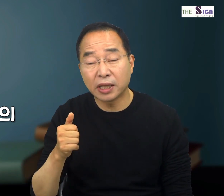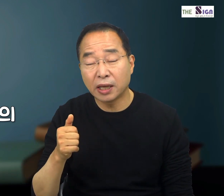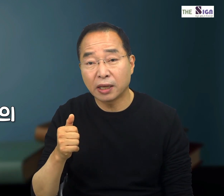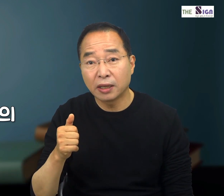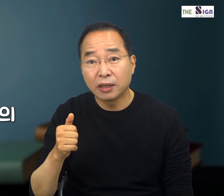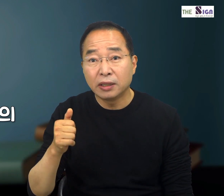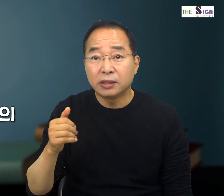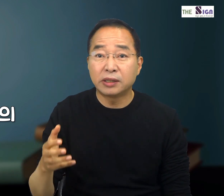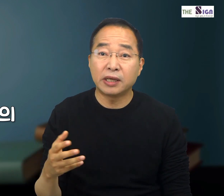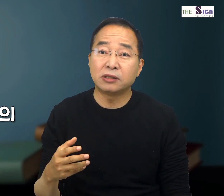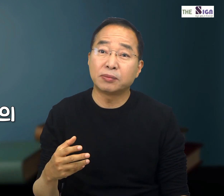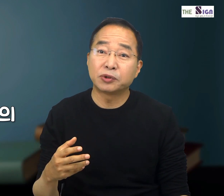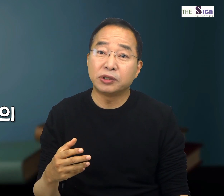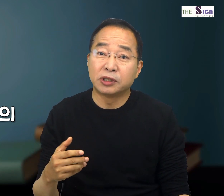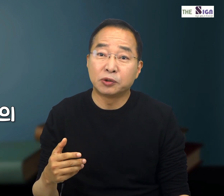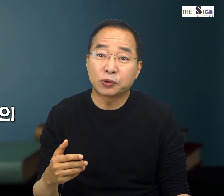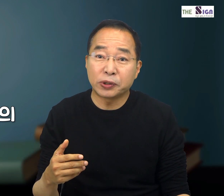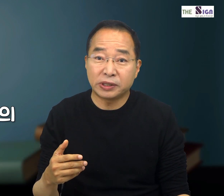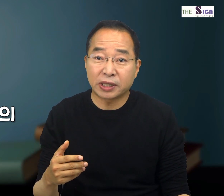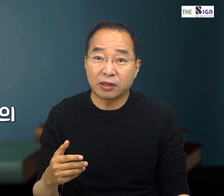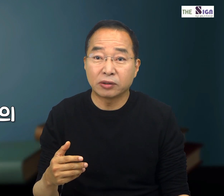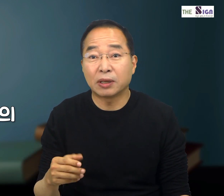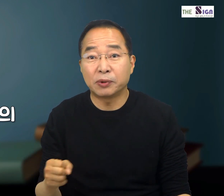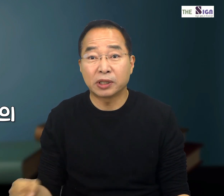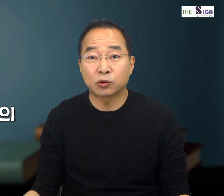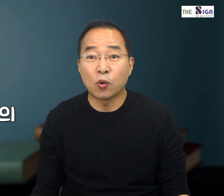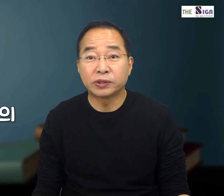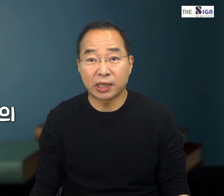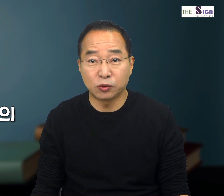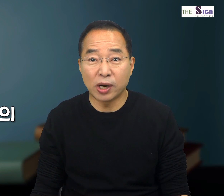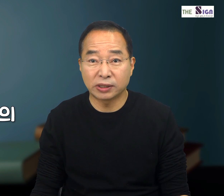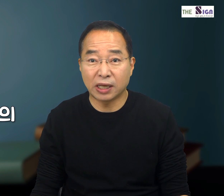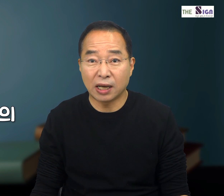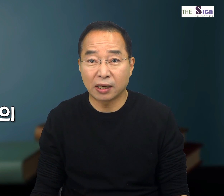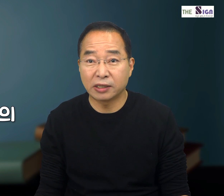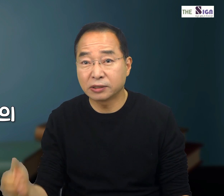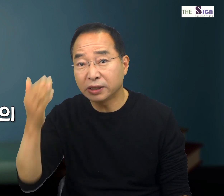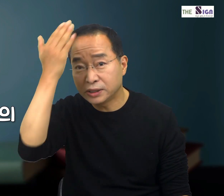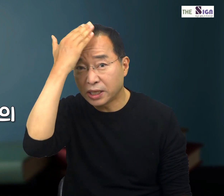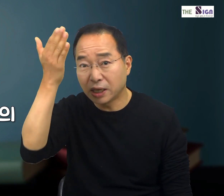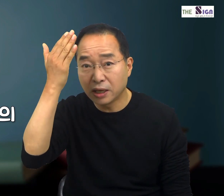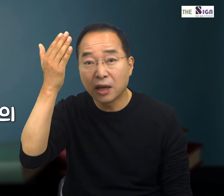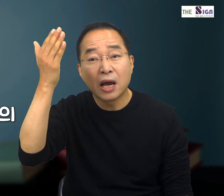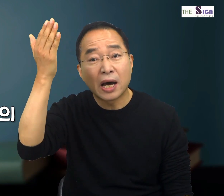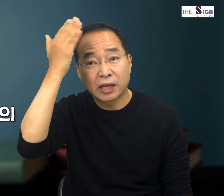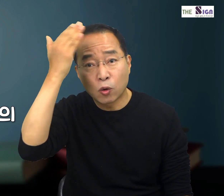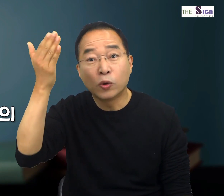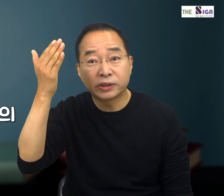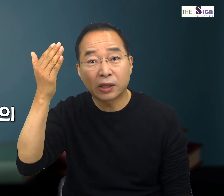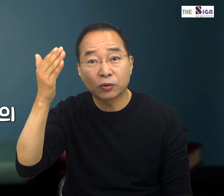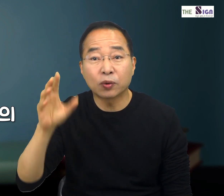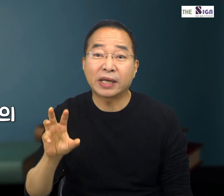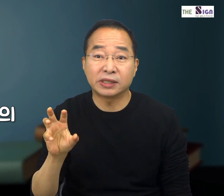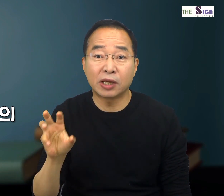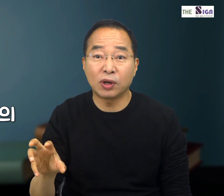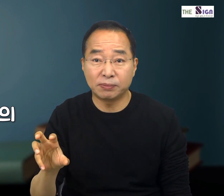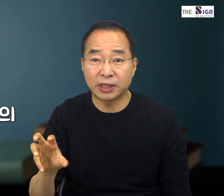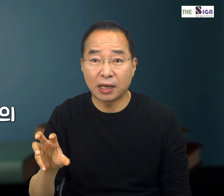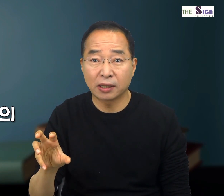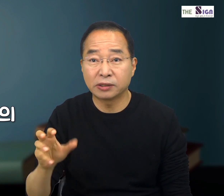쓰는데, 이게 예전부터 이제 그런 속성이 있잖아요. 대머리가 공짜를 좋아하더라. 그래서 이게 하나의 공짜로도 같이 사용합니다. 그래서